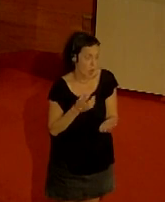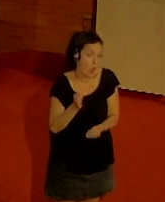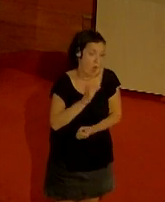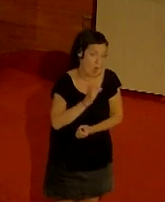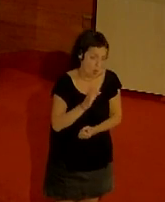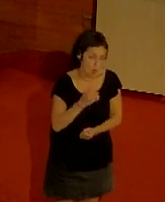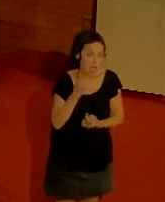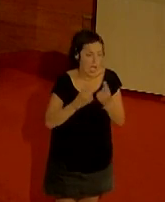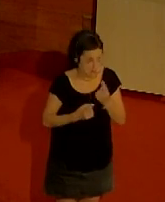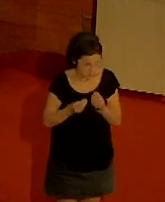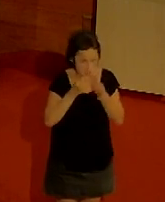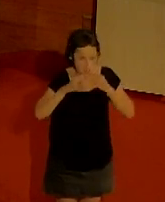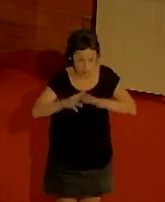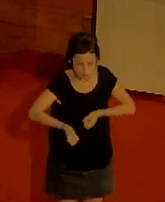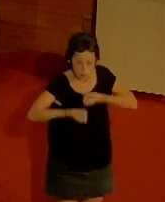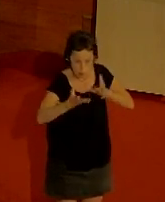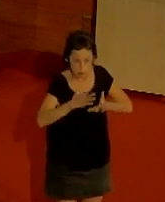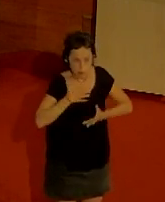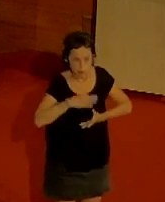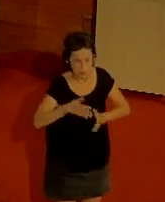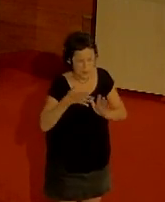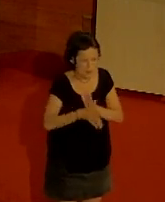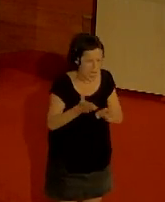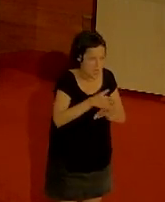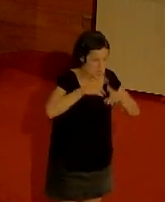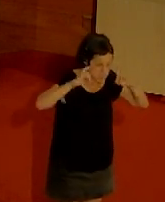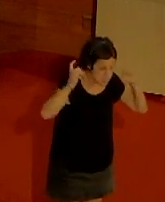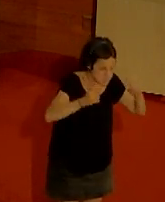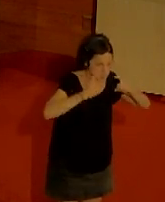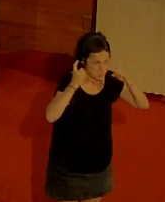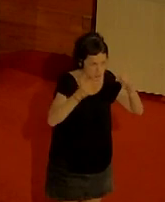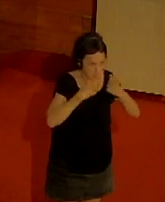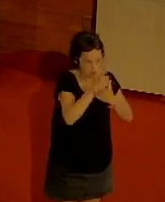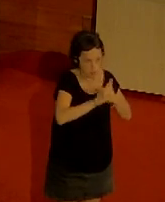de mucha gente que dice, bueno, pues yo voy a hacer esto y ya está.